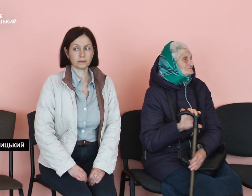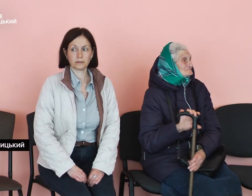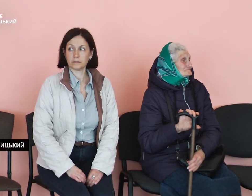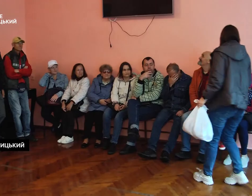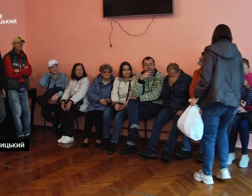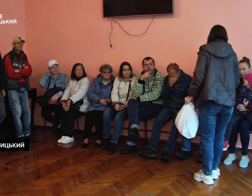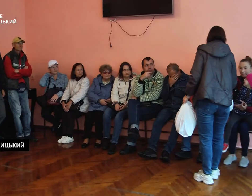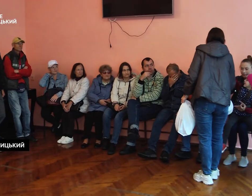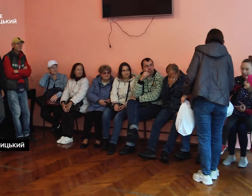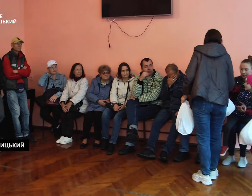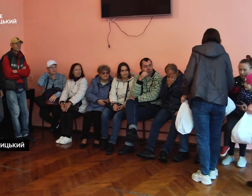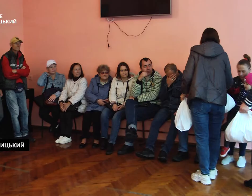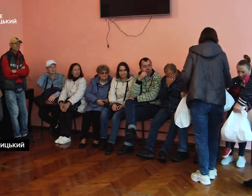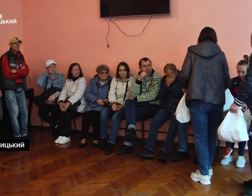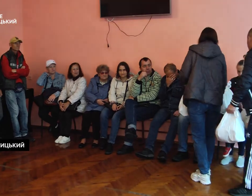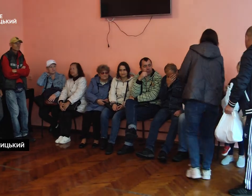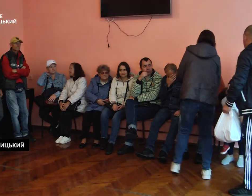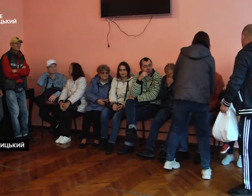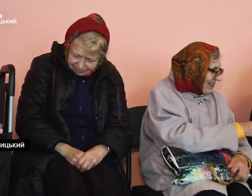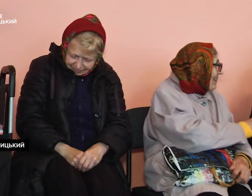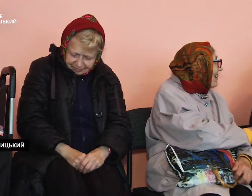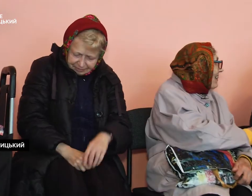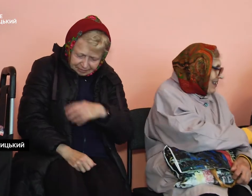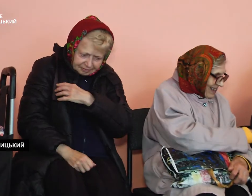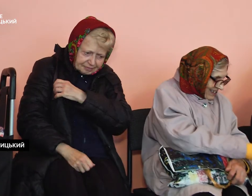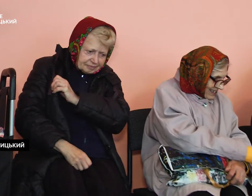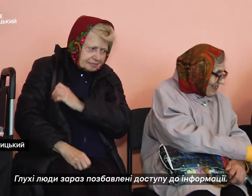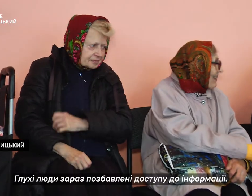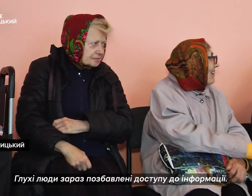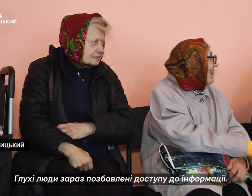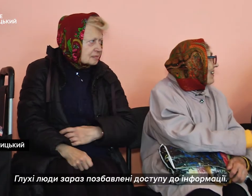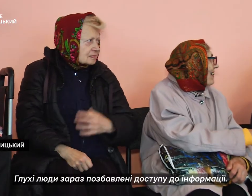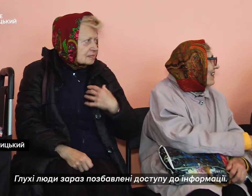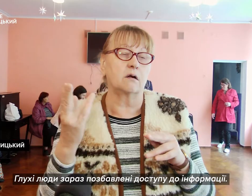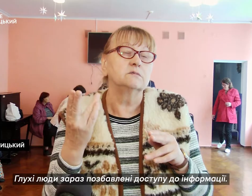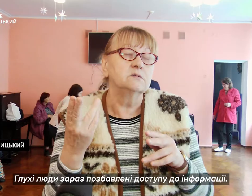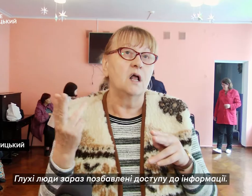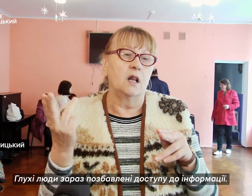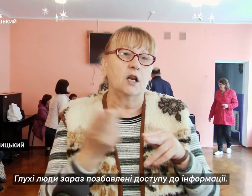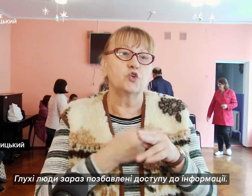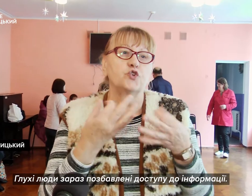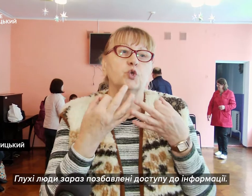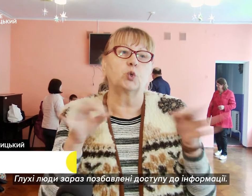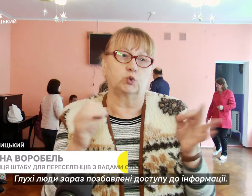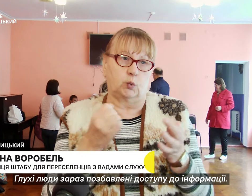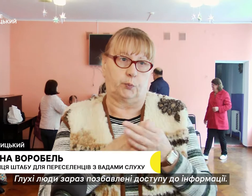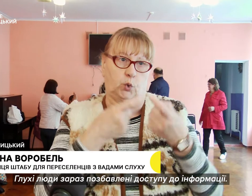допомогу. Від лютого до Хмельницького прибуло 700 нечуючих. Влихі люди зараз лишені доступу до